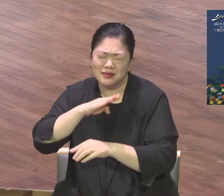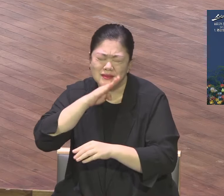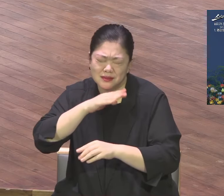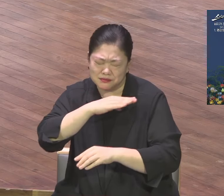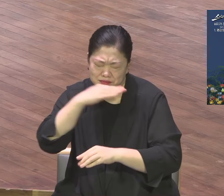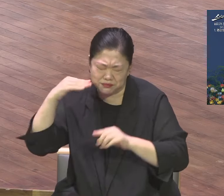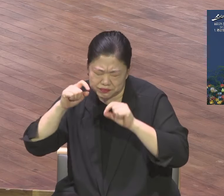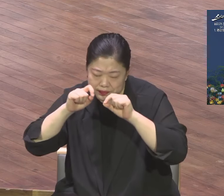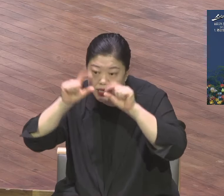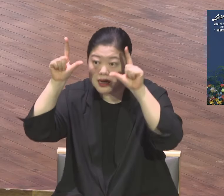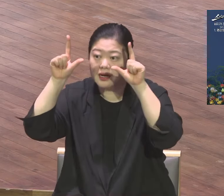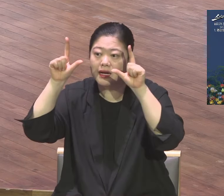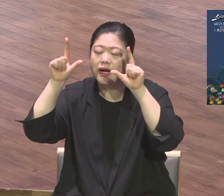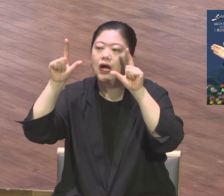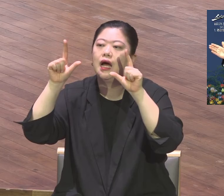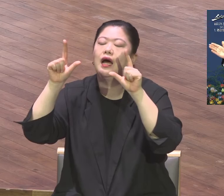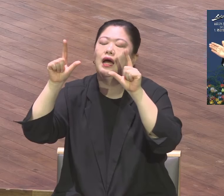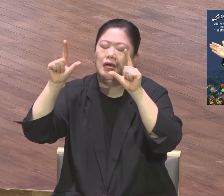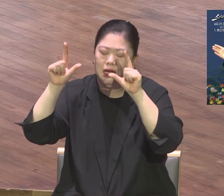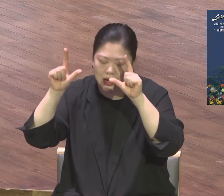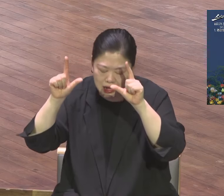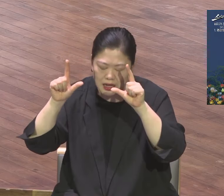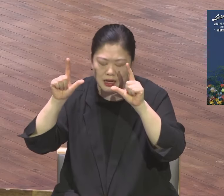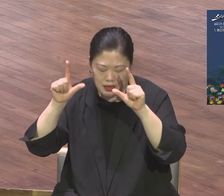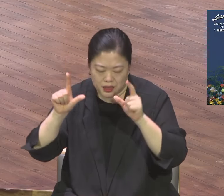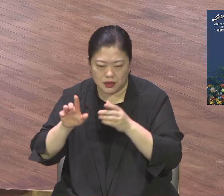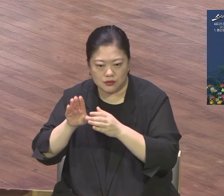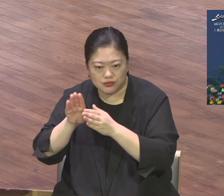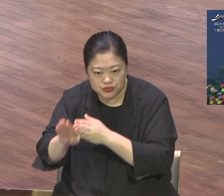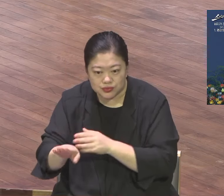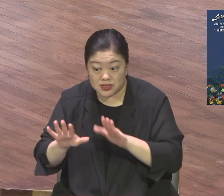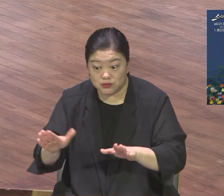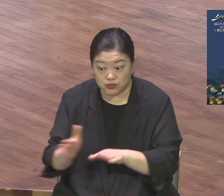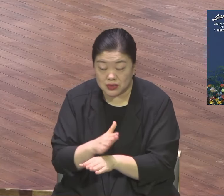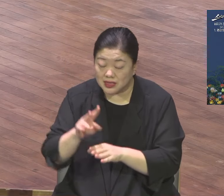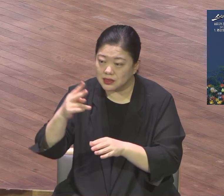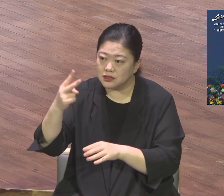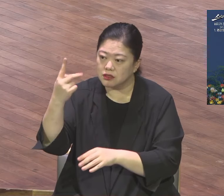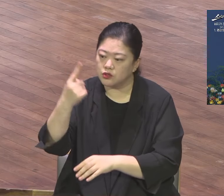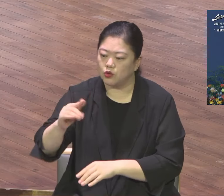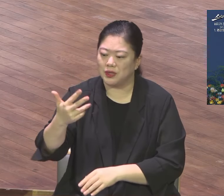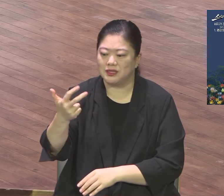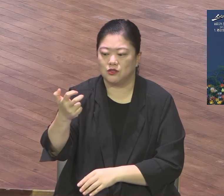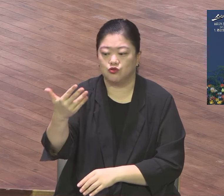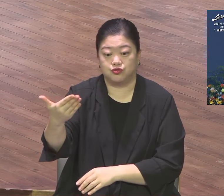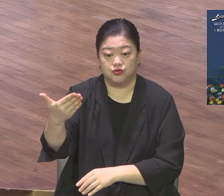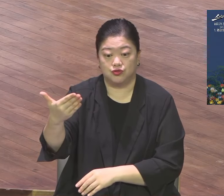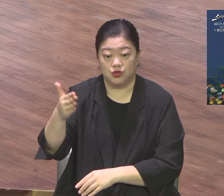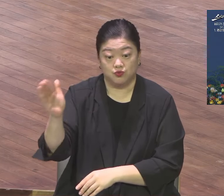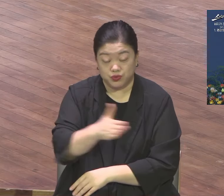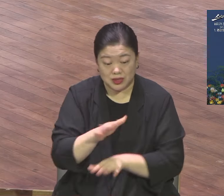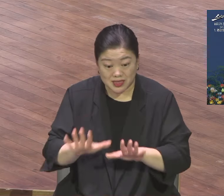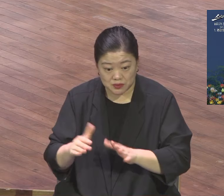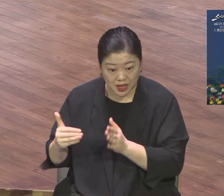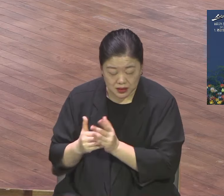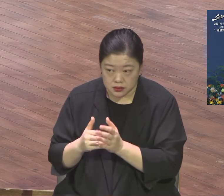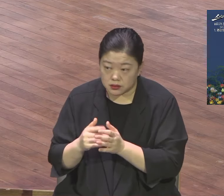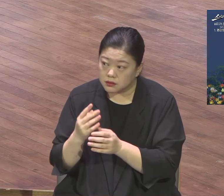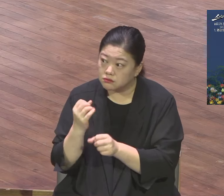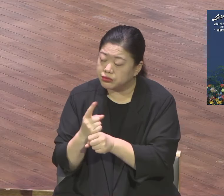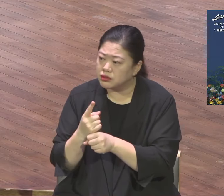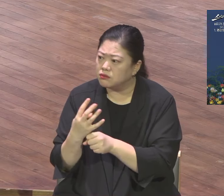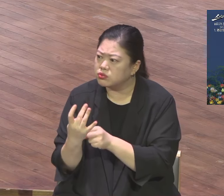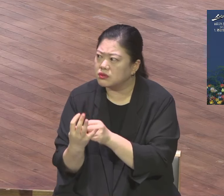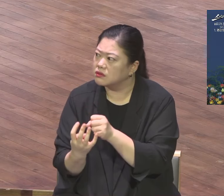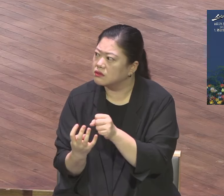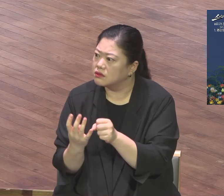거치면서 수십 년이냐 지금까지 똑같습니다. 저는 내 영적 자세는